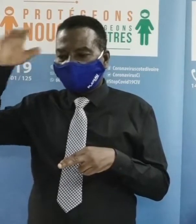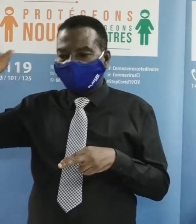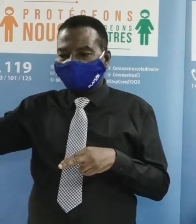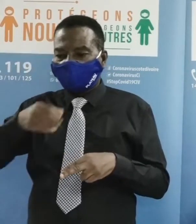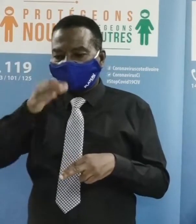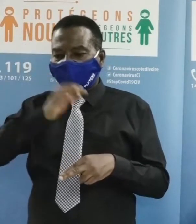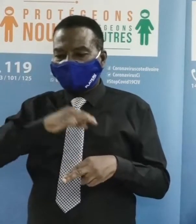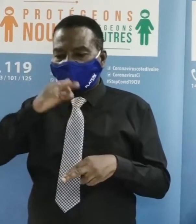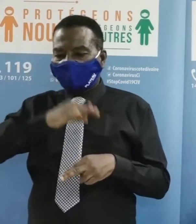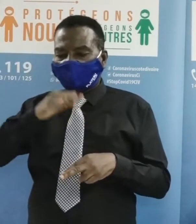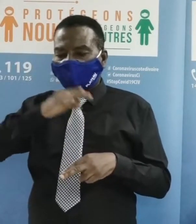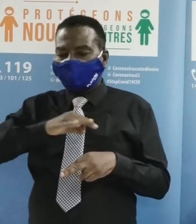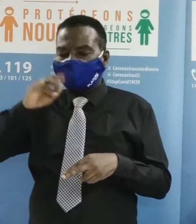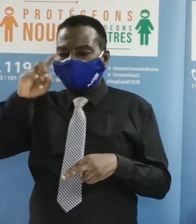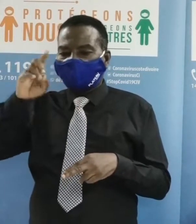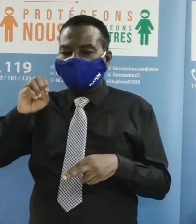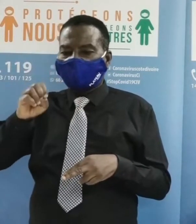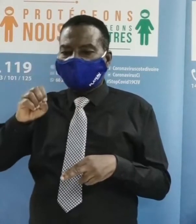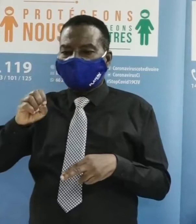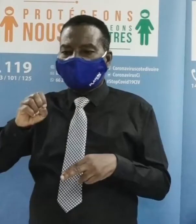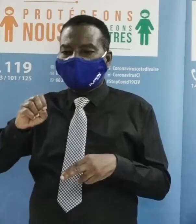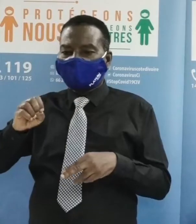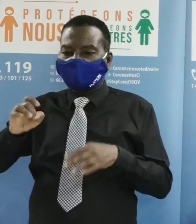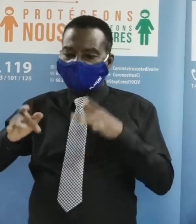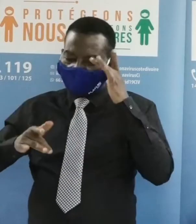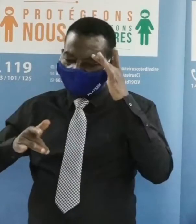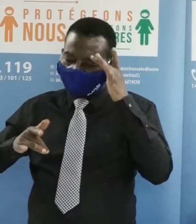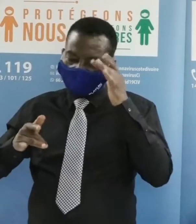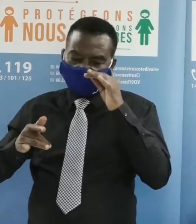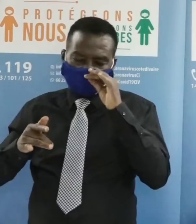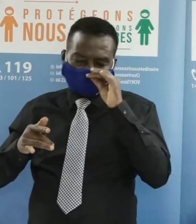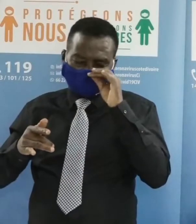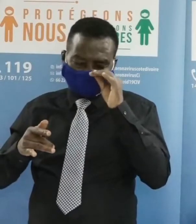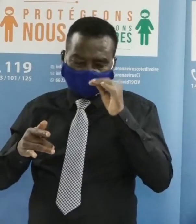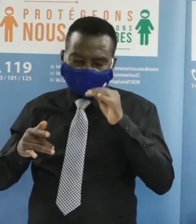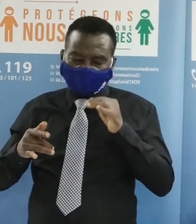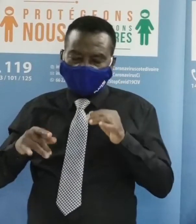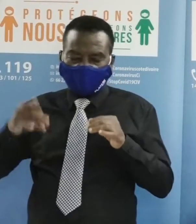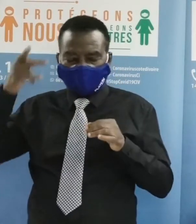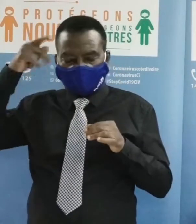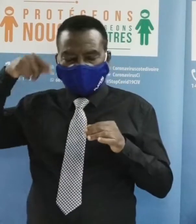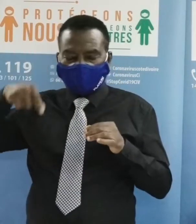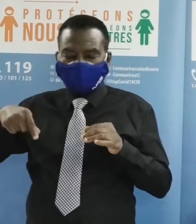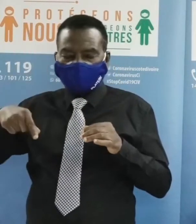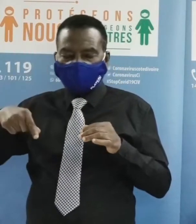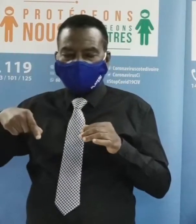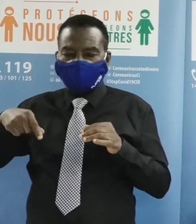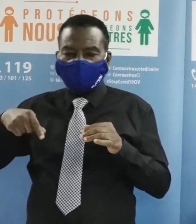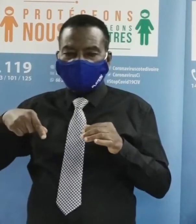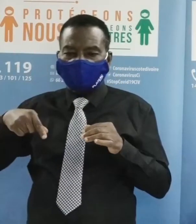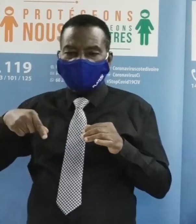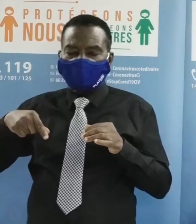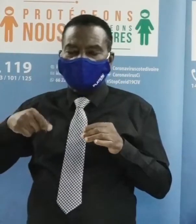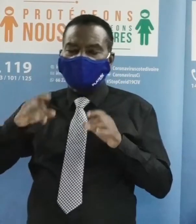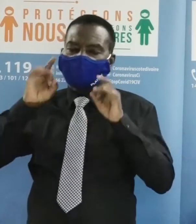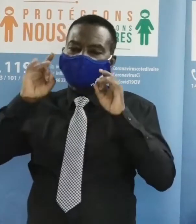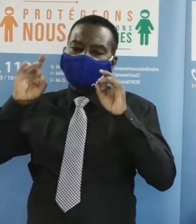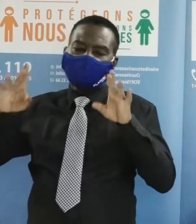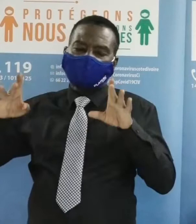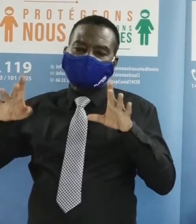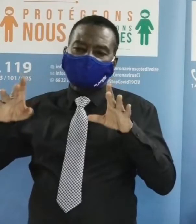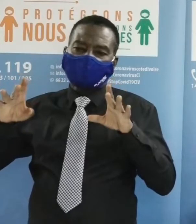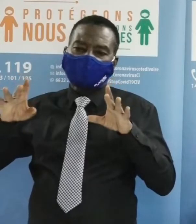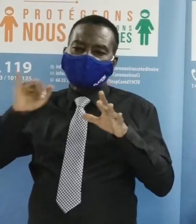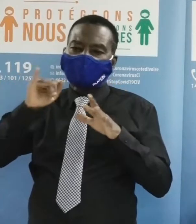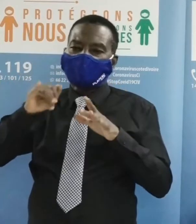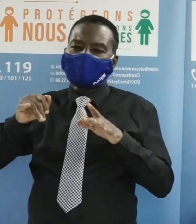de je vais de la maladie je pense que c'est quand même assez grave ce